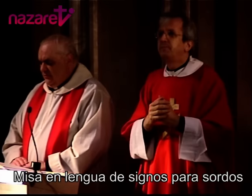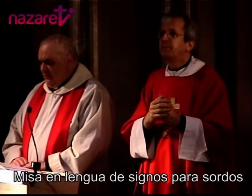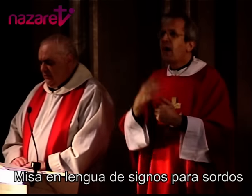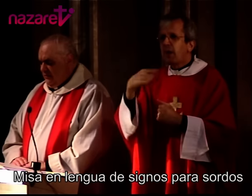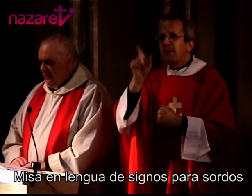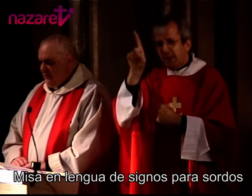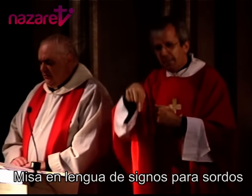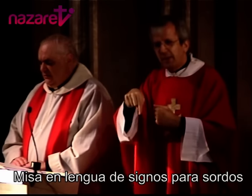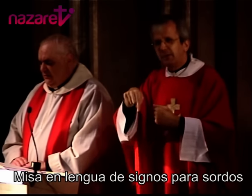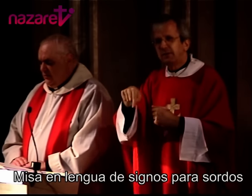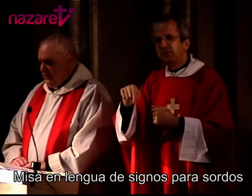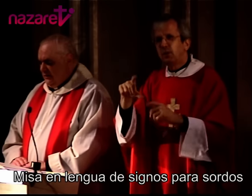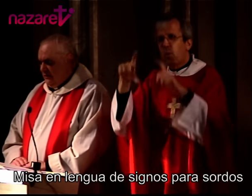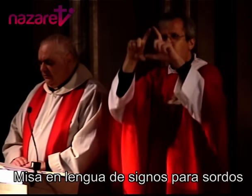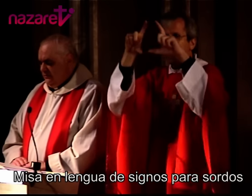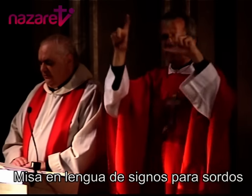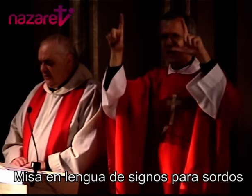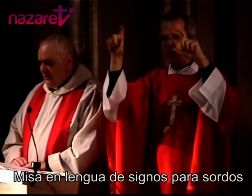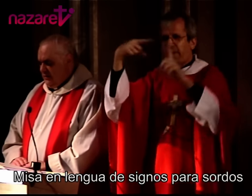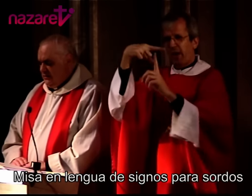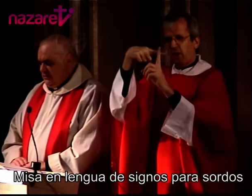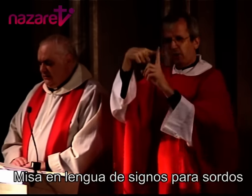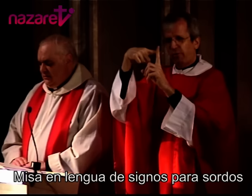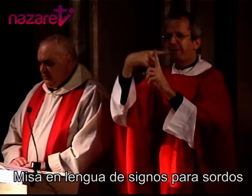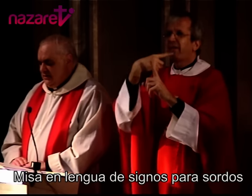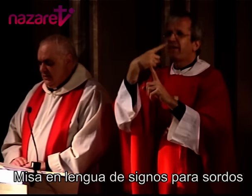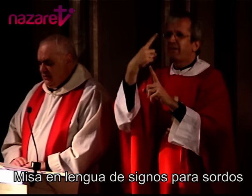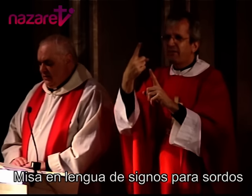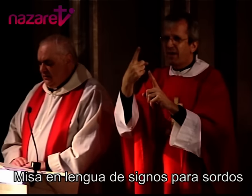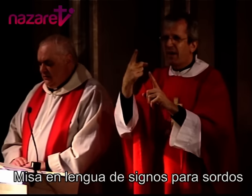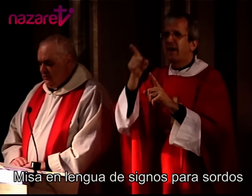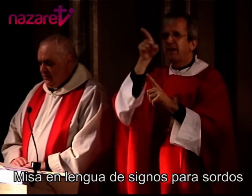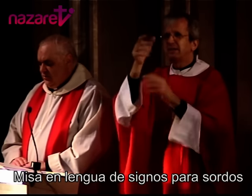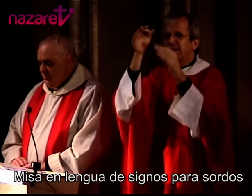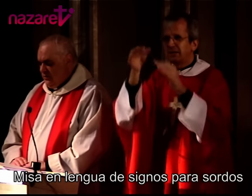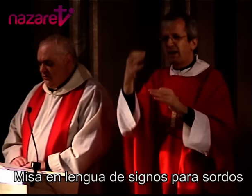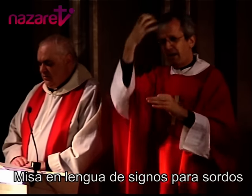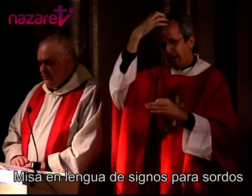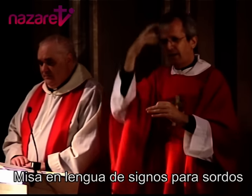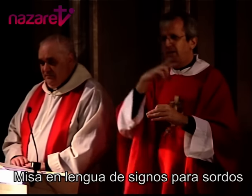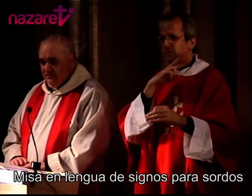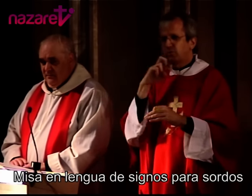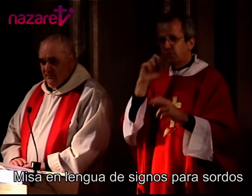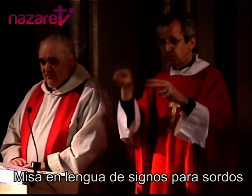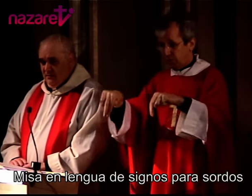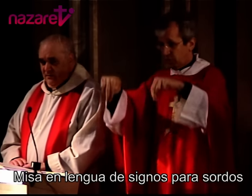también por encima de él un letrero: este es el rey de los judíos.